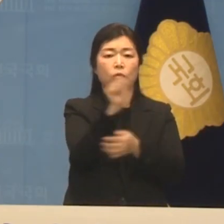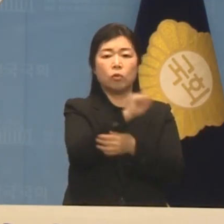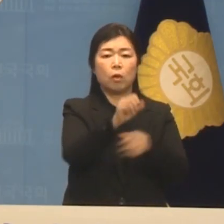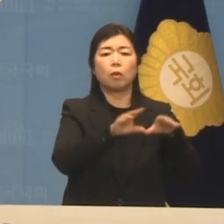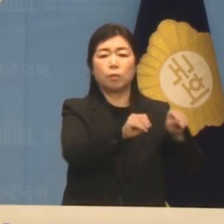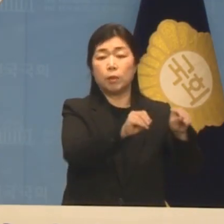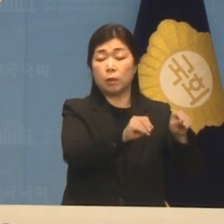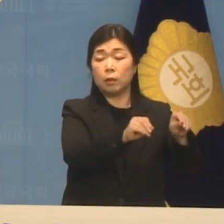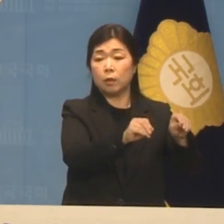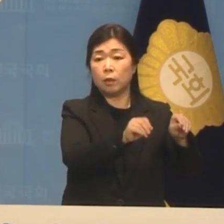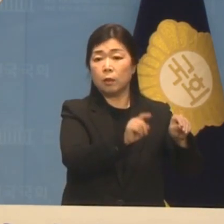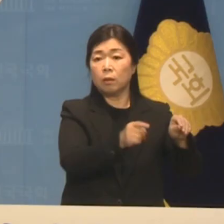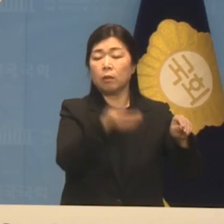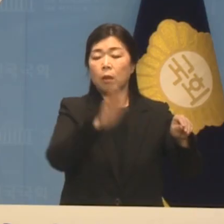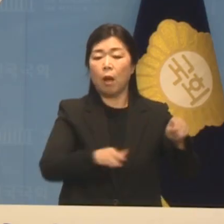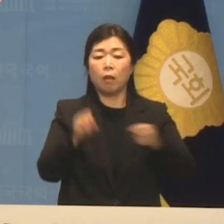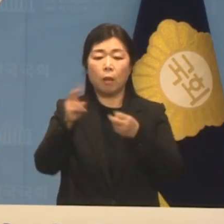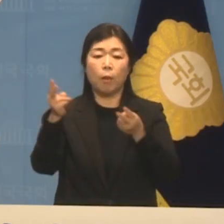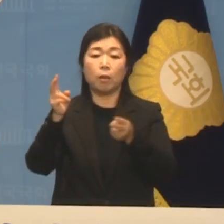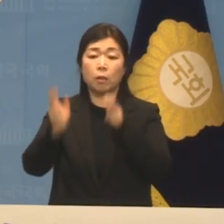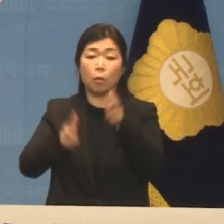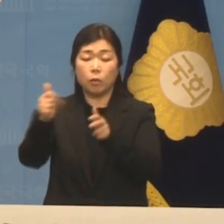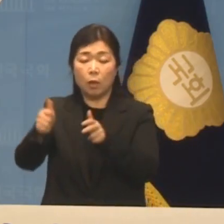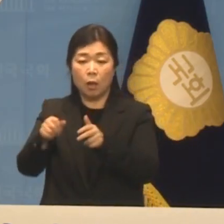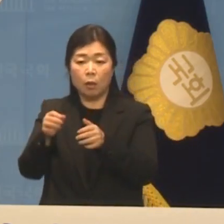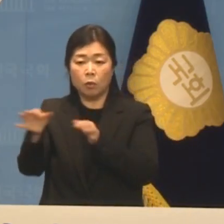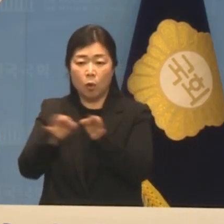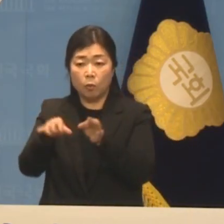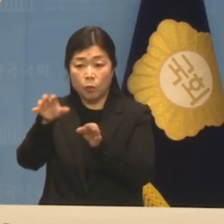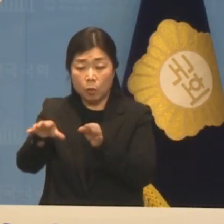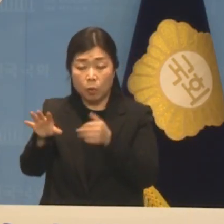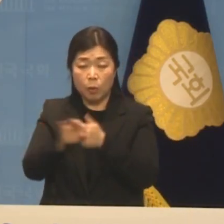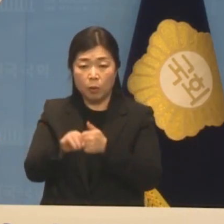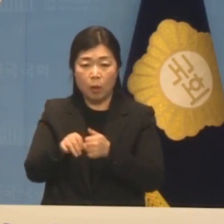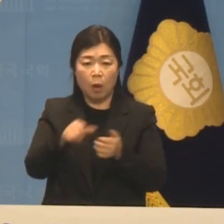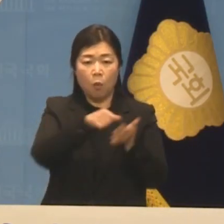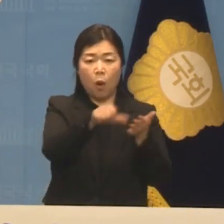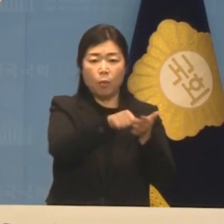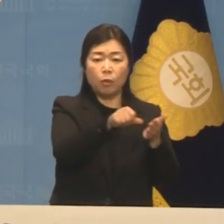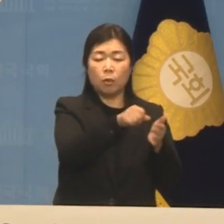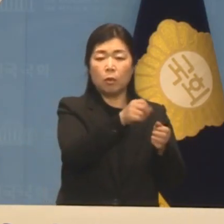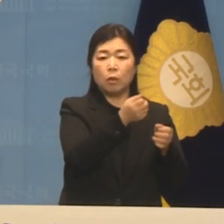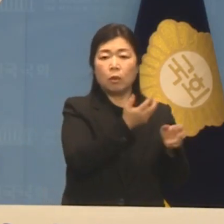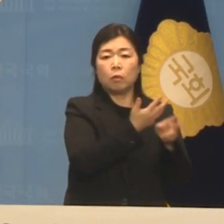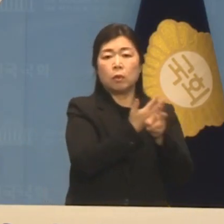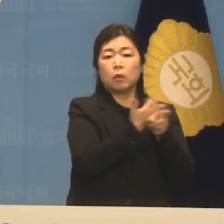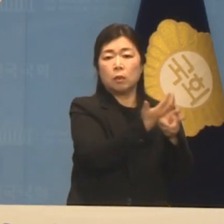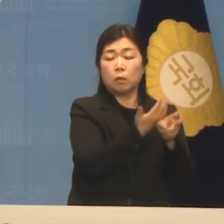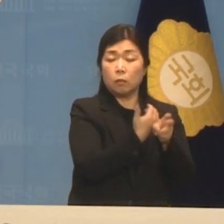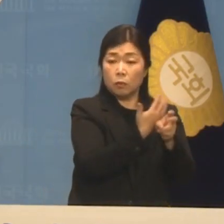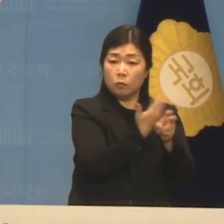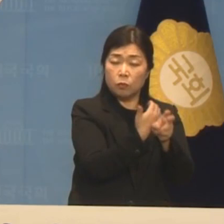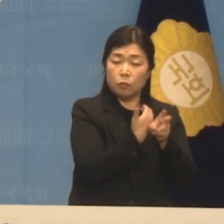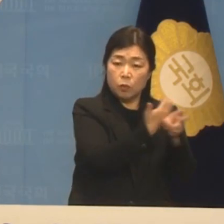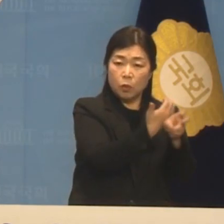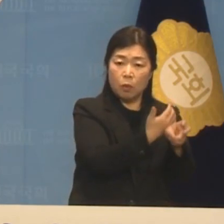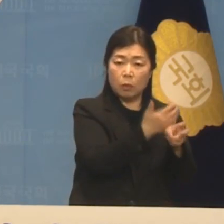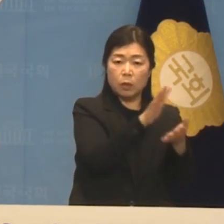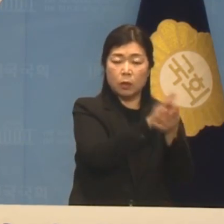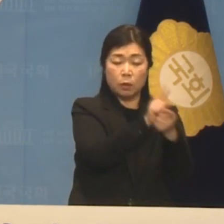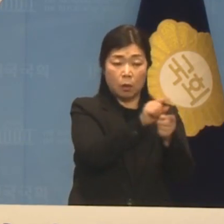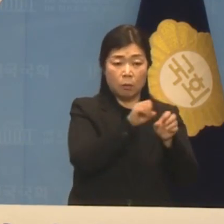강제하고 있습니다. 그러나 택배사업자 및 택배영업점들은 화물운송사업법에 따른 직접 운송 의무제도의